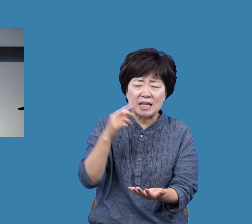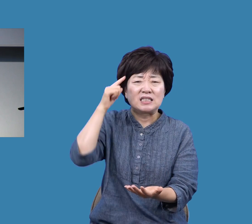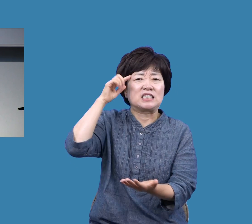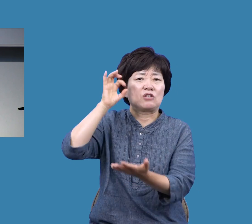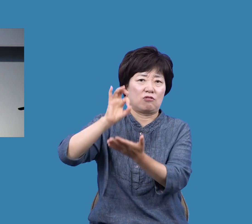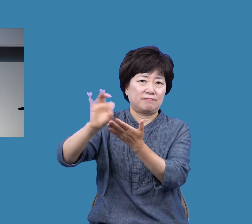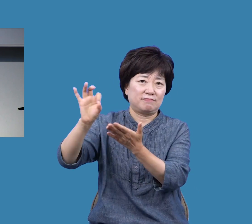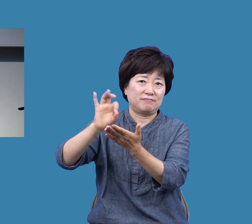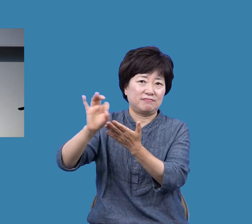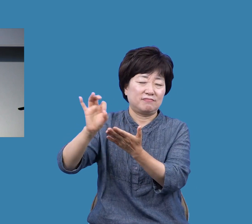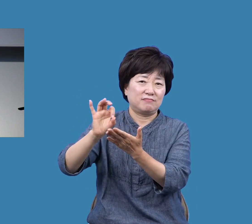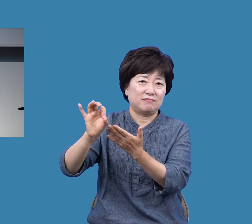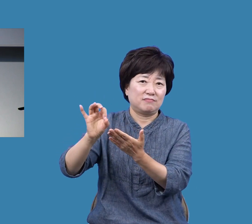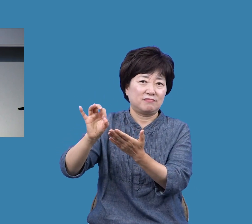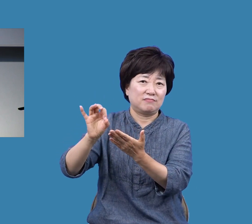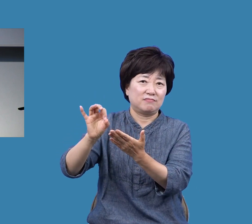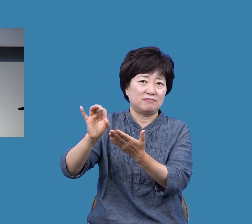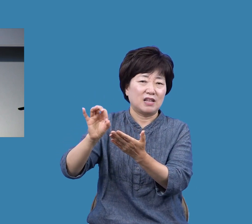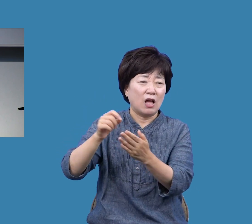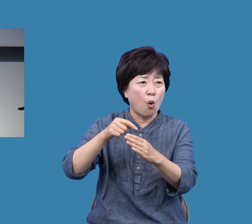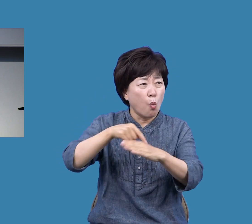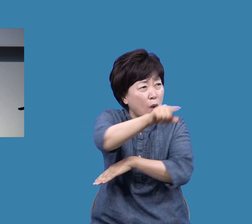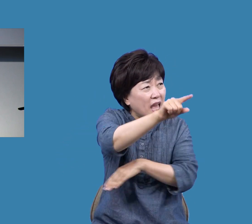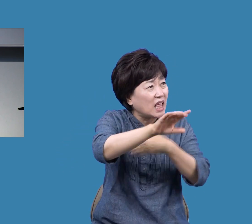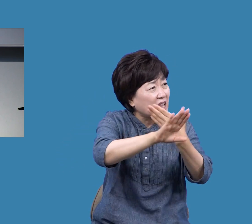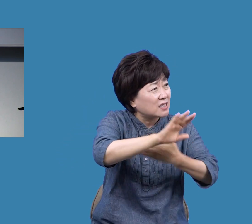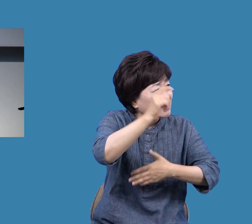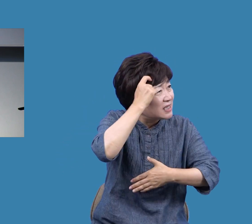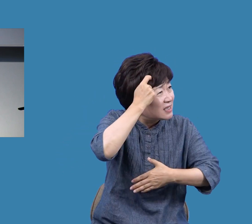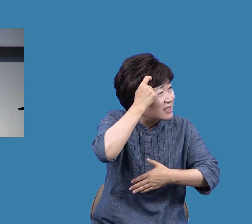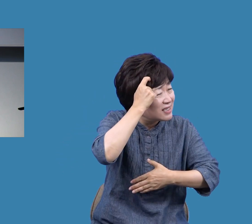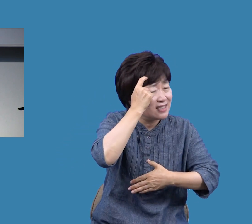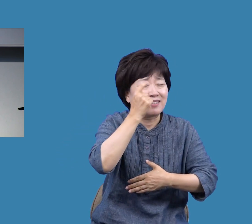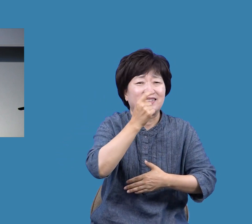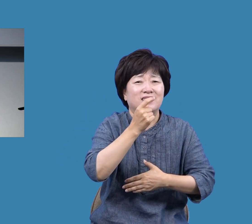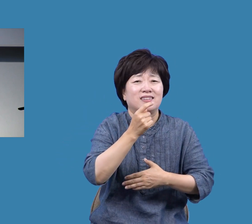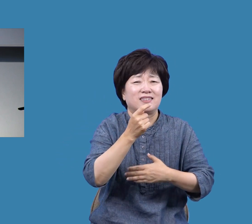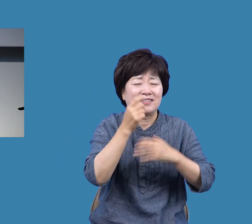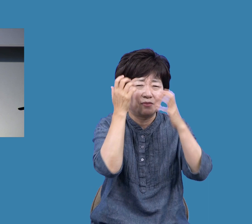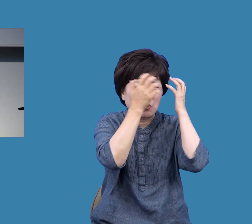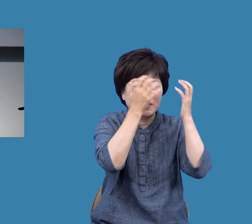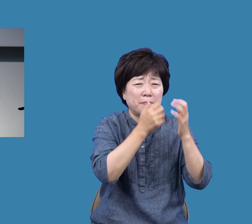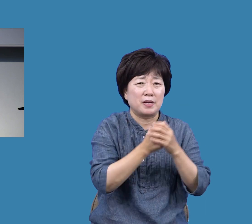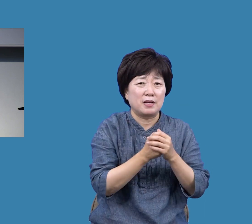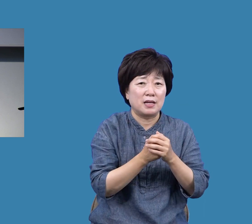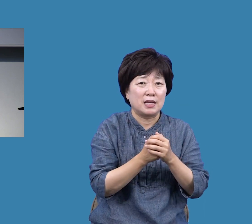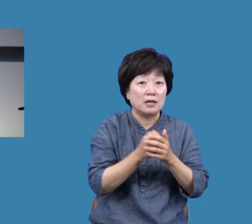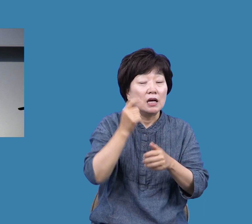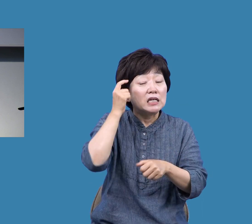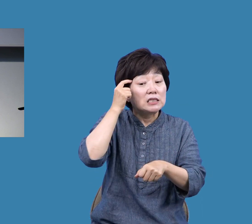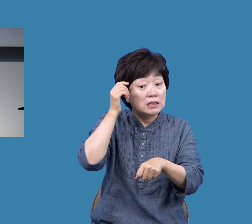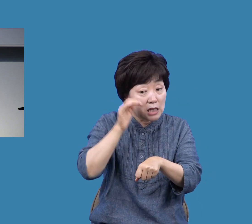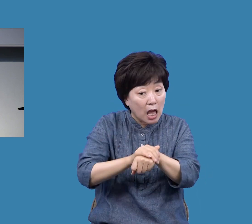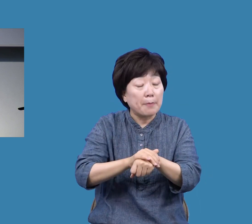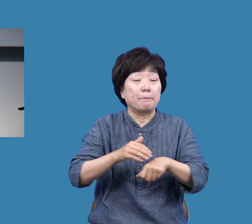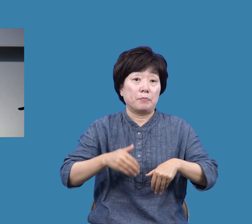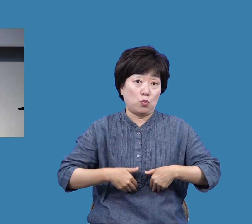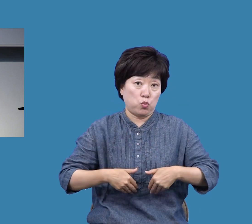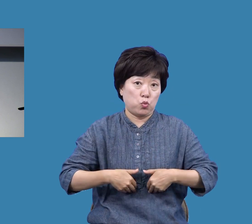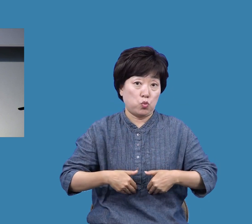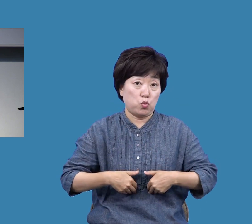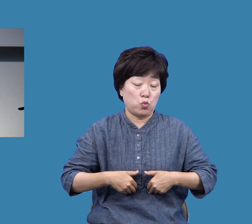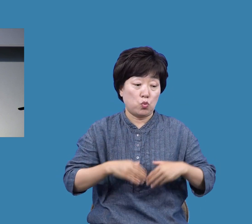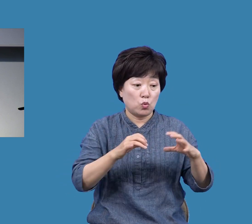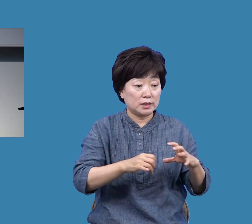거야. 그거 말고 다른 걸 자꾸 신경 쓰려고 하니까 복잡해지는 거지. 물론 지혜 없게 하라는 뜻은 아닙니다. 하나님께서